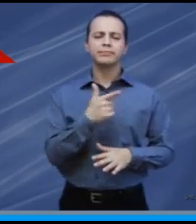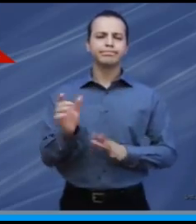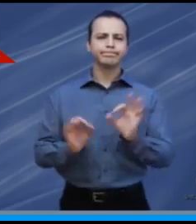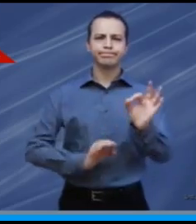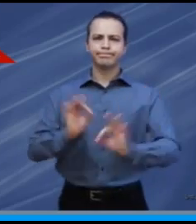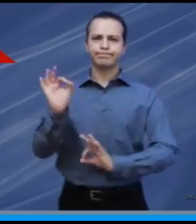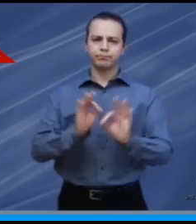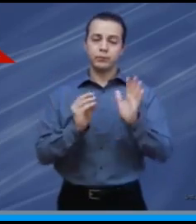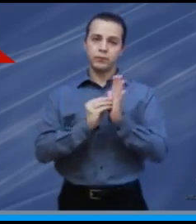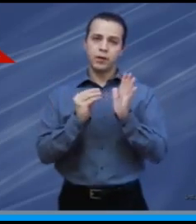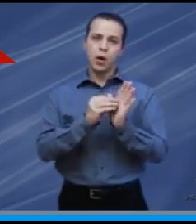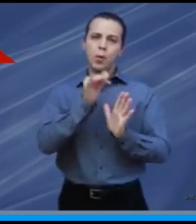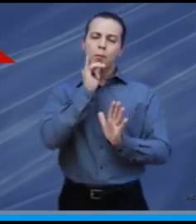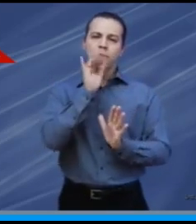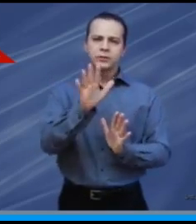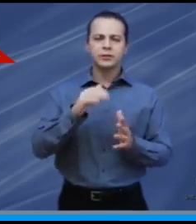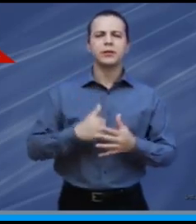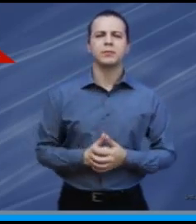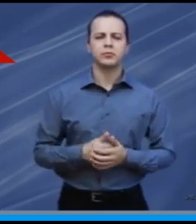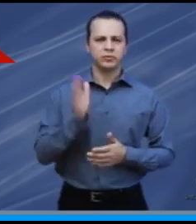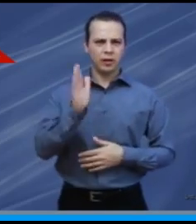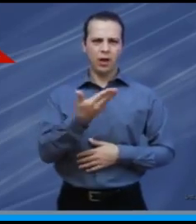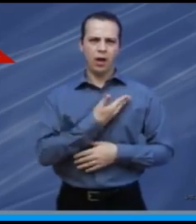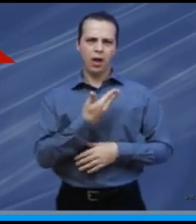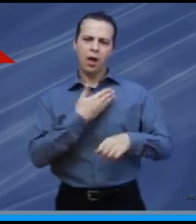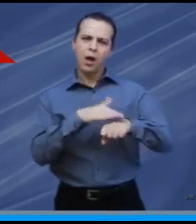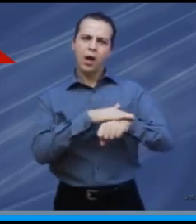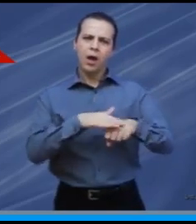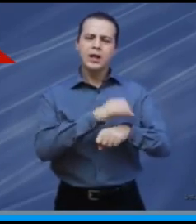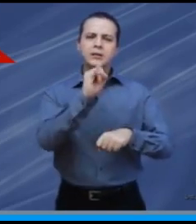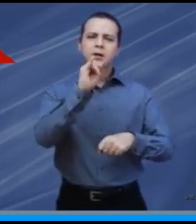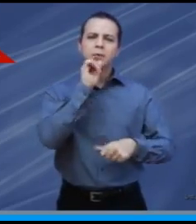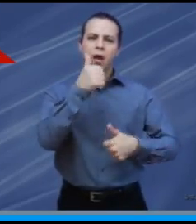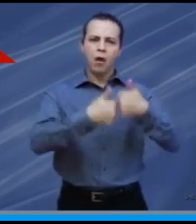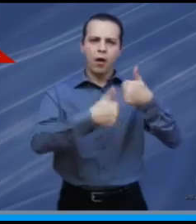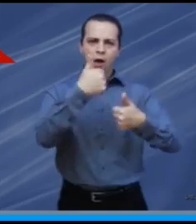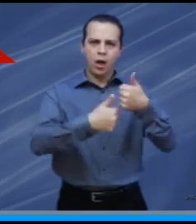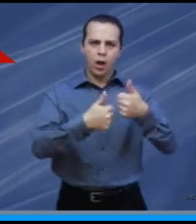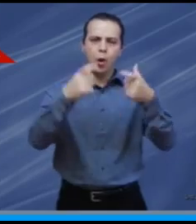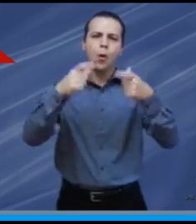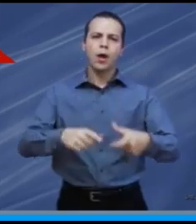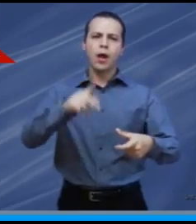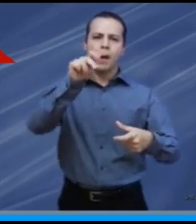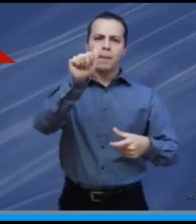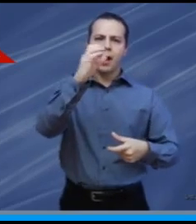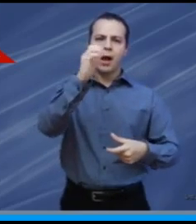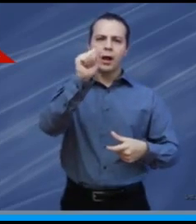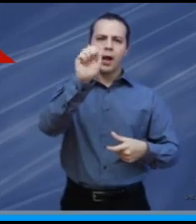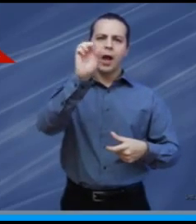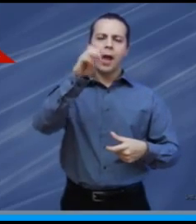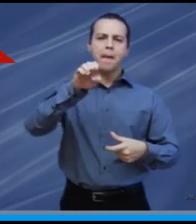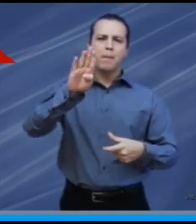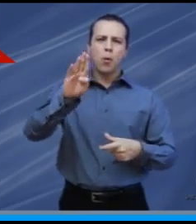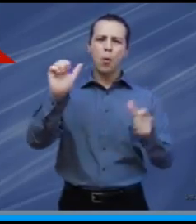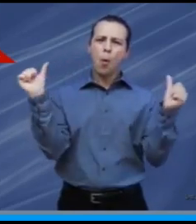estão totalmente preparados. Por exemplo, consultei alguns amigos meus, este jogo de futebol no Pacaembu é um caos, porque